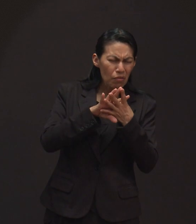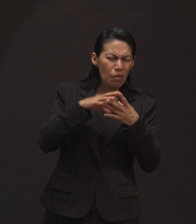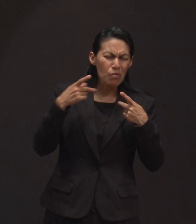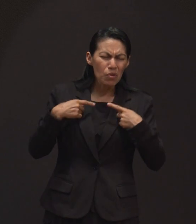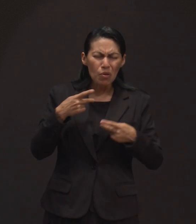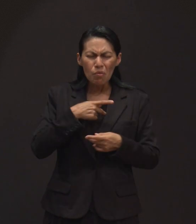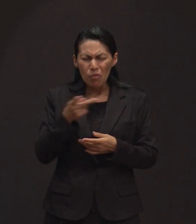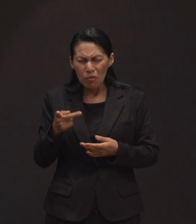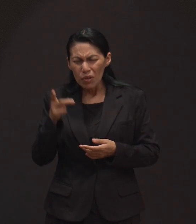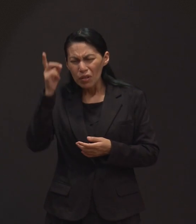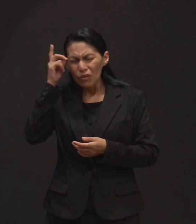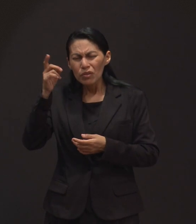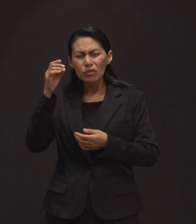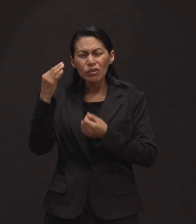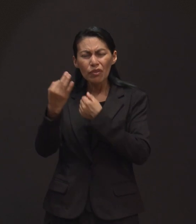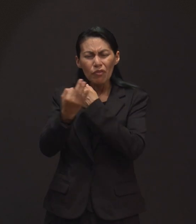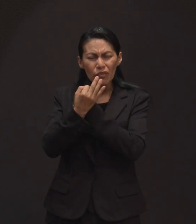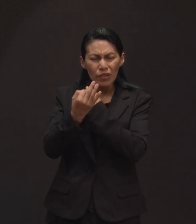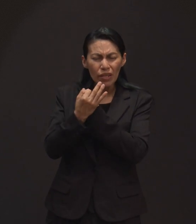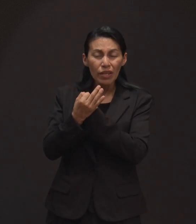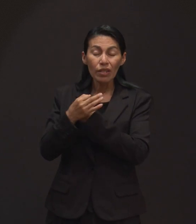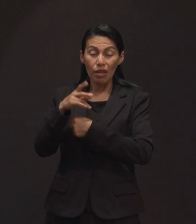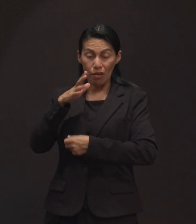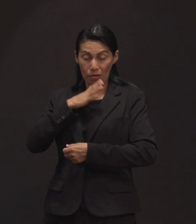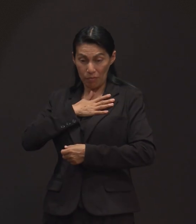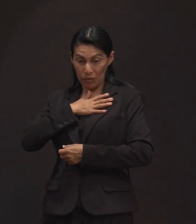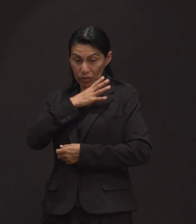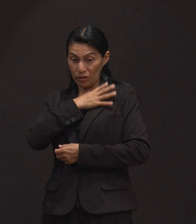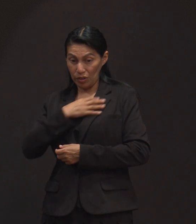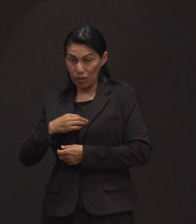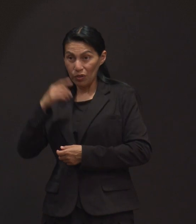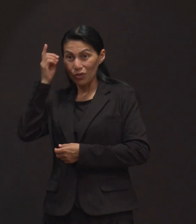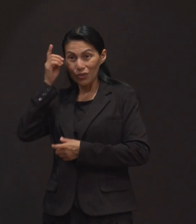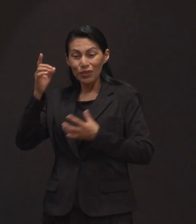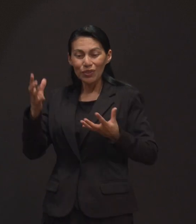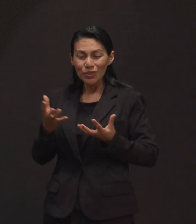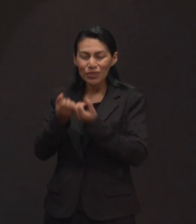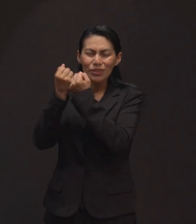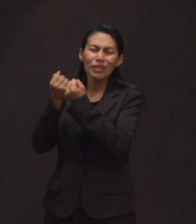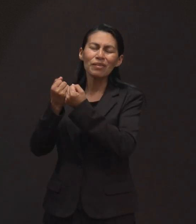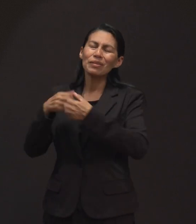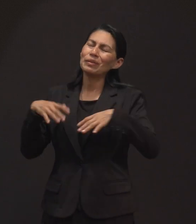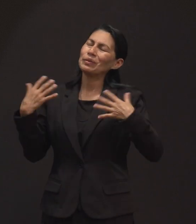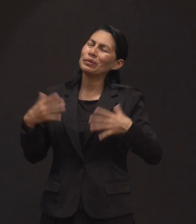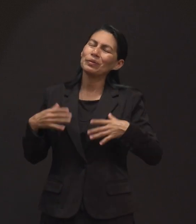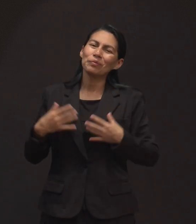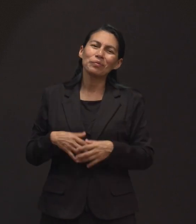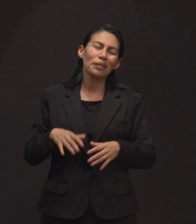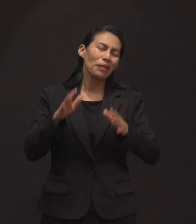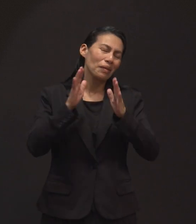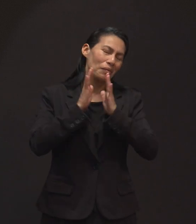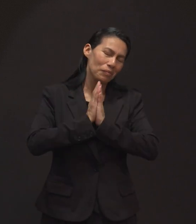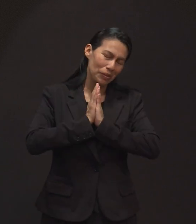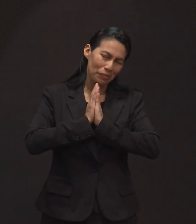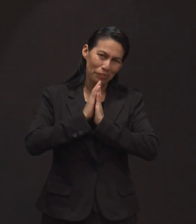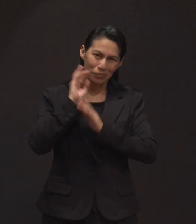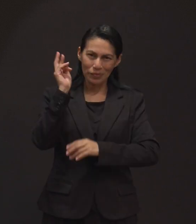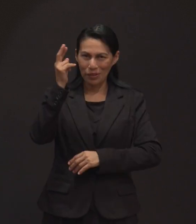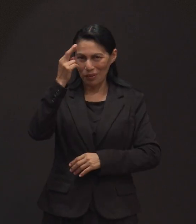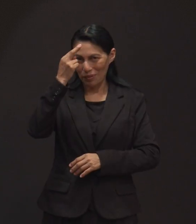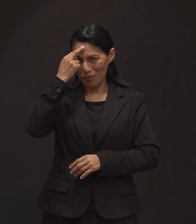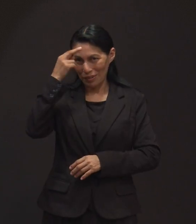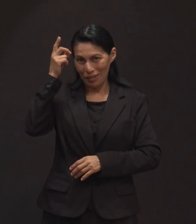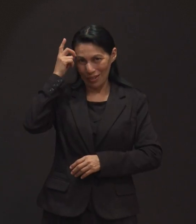hijos, pues, están seguros, a salvos con Cristo. Amén, amén, amén. Recuerda que tienes la